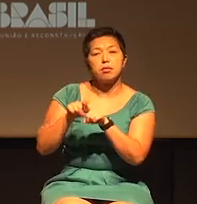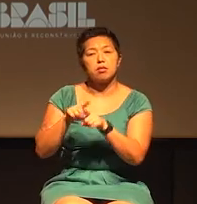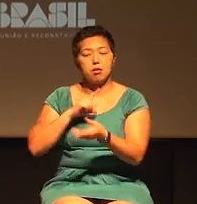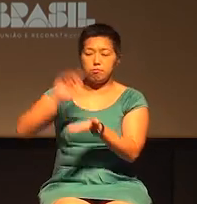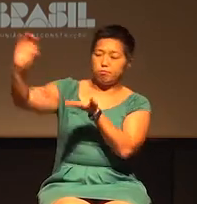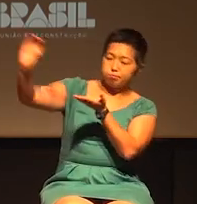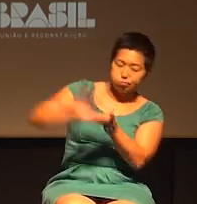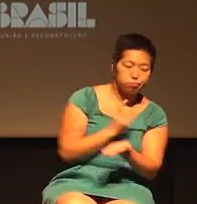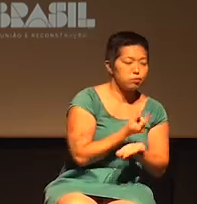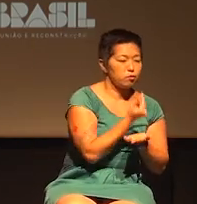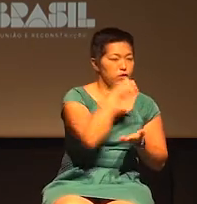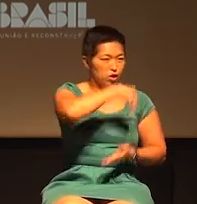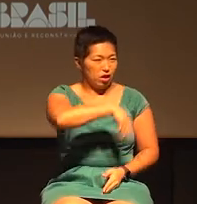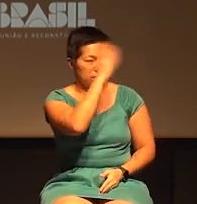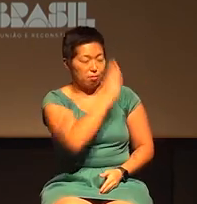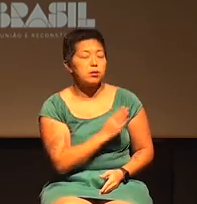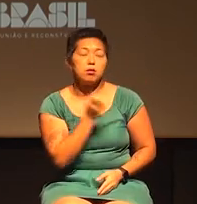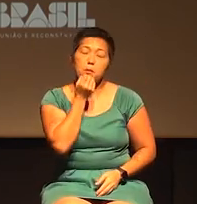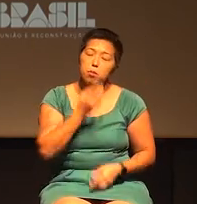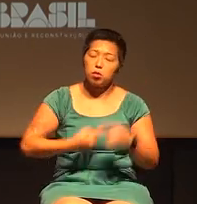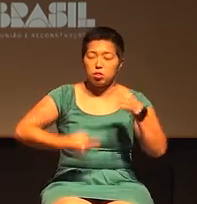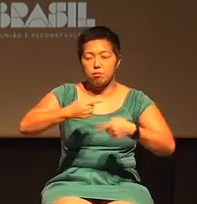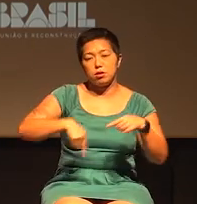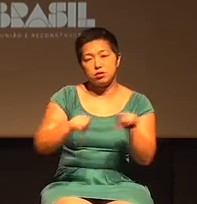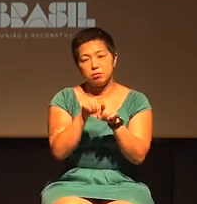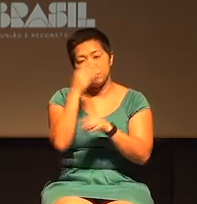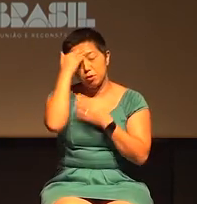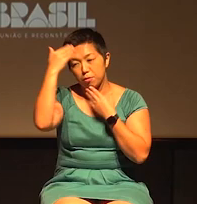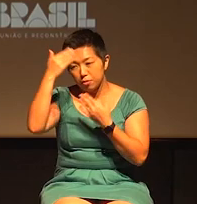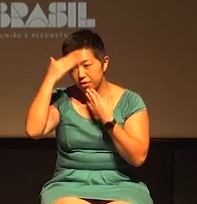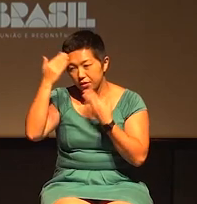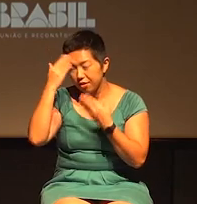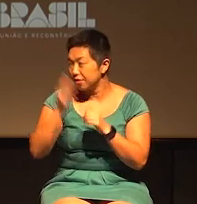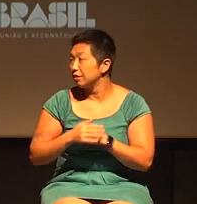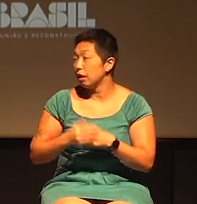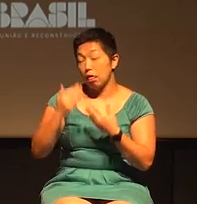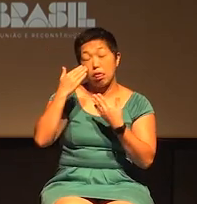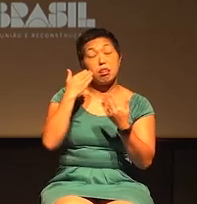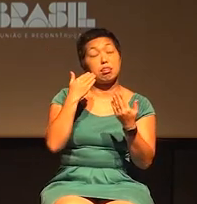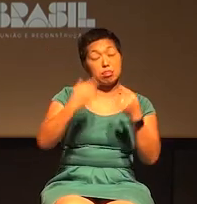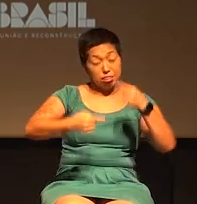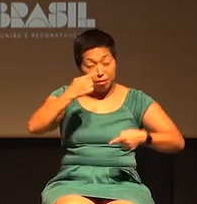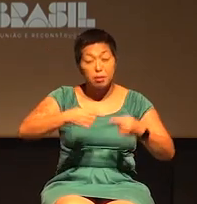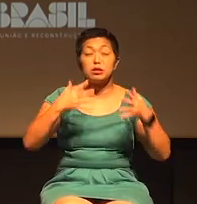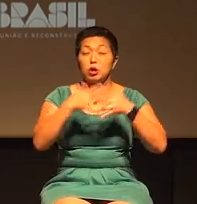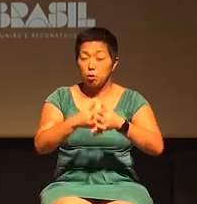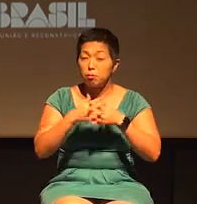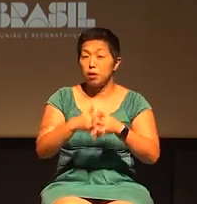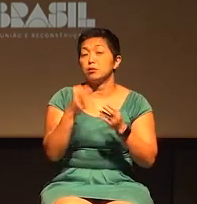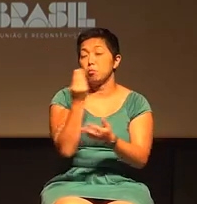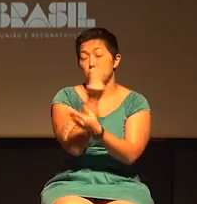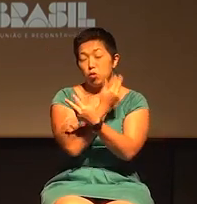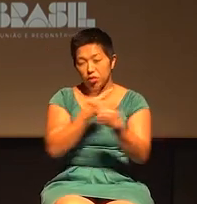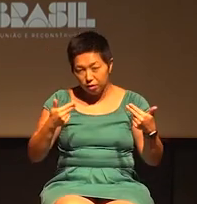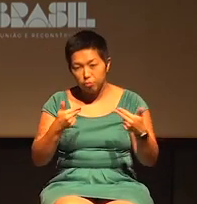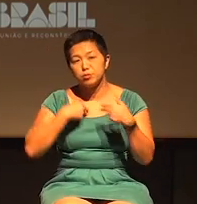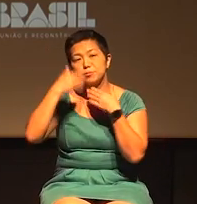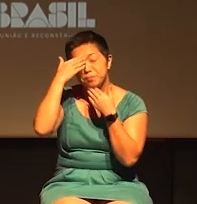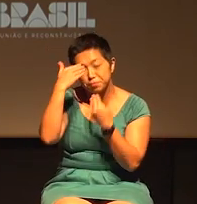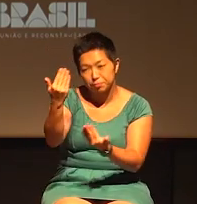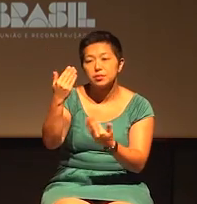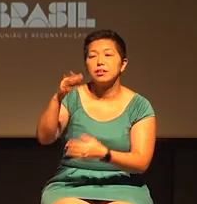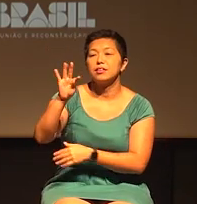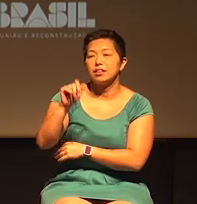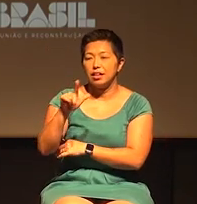investido aqui dentro enfim é um bom debate também mas obrigada gente é um debate muito complexo Gente é muita coisa muito obrigada